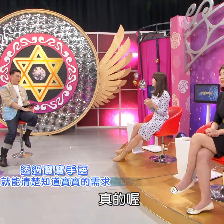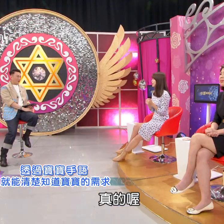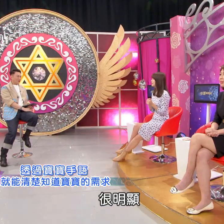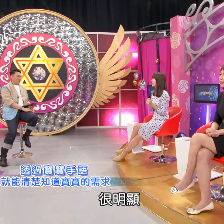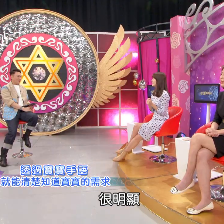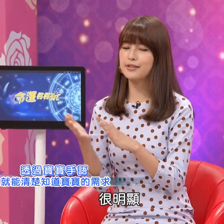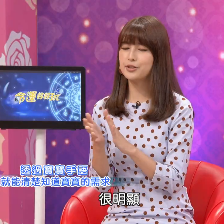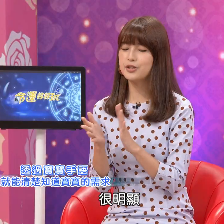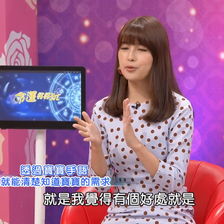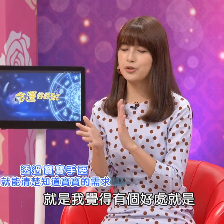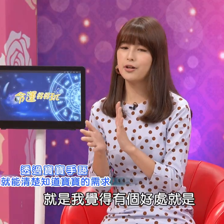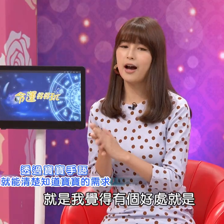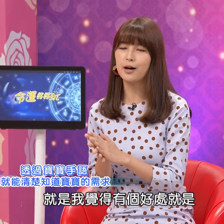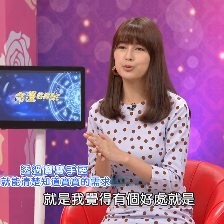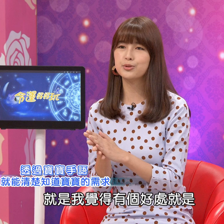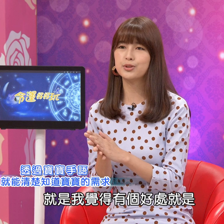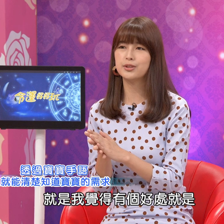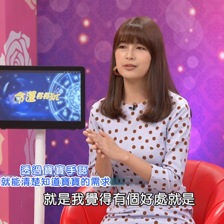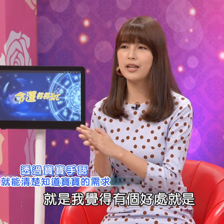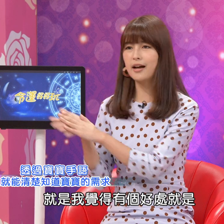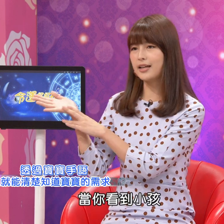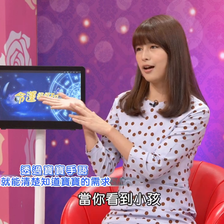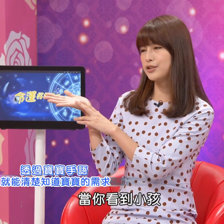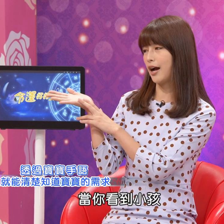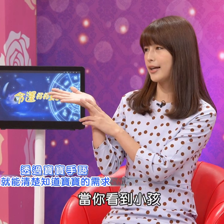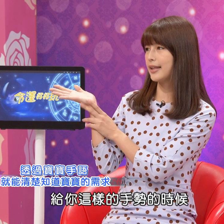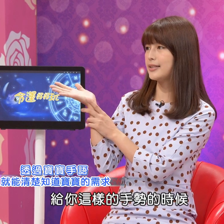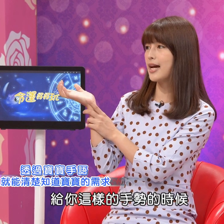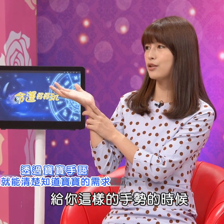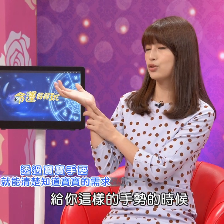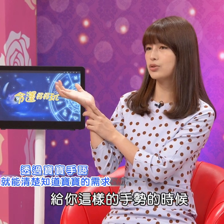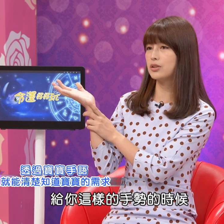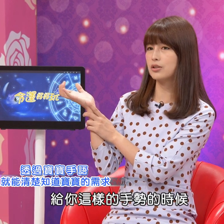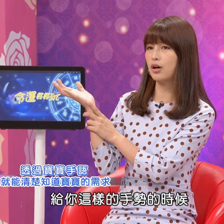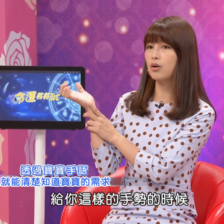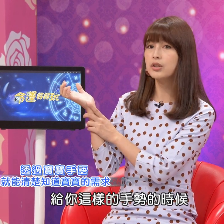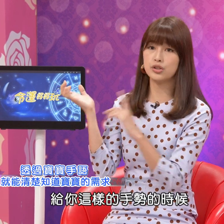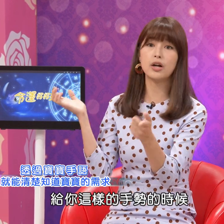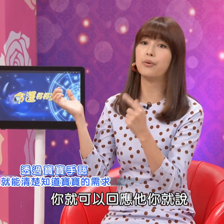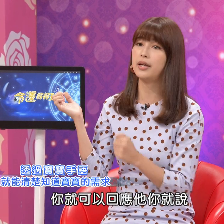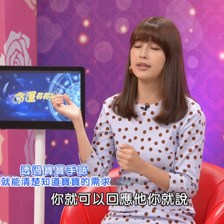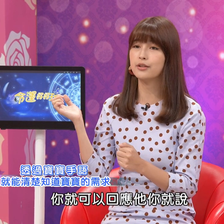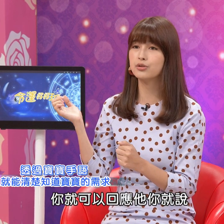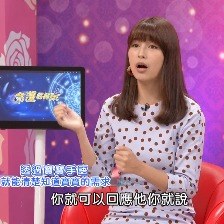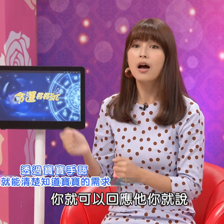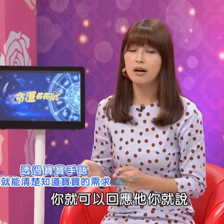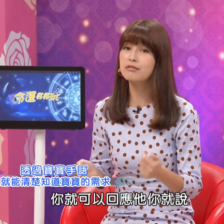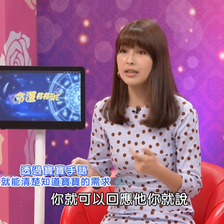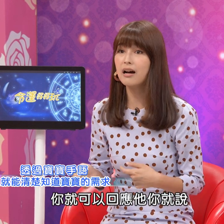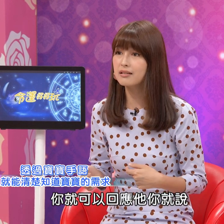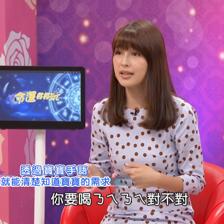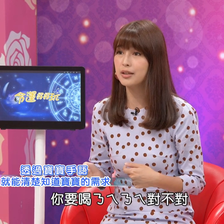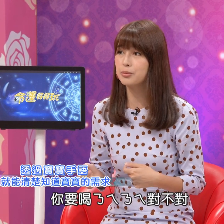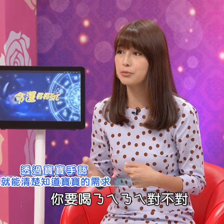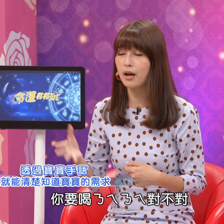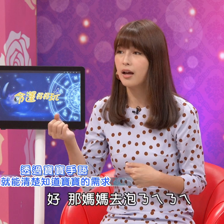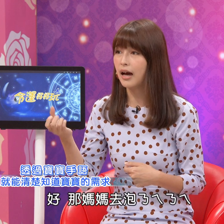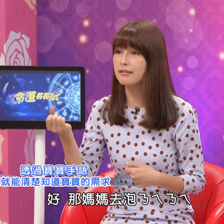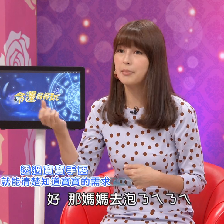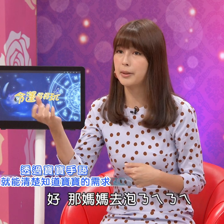明顯就是我覺得有一個好處就是當你看到小孩給你這樣的手勢的時候你就可以回應他就說你要喝奶奶對不對好那媽媽